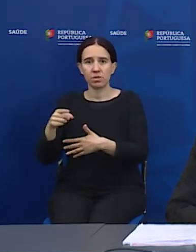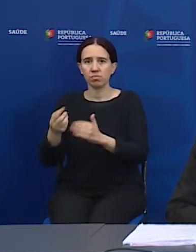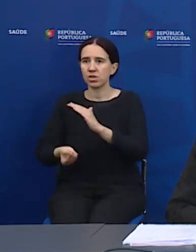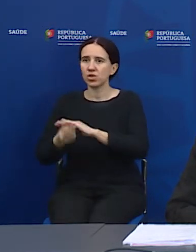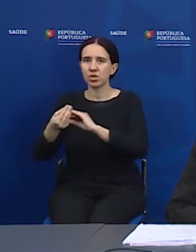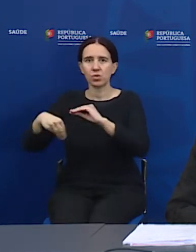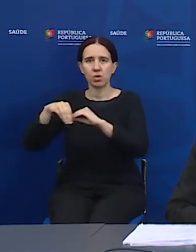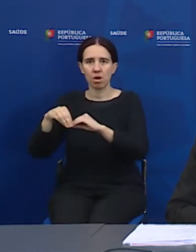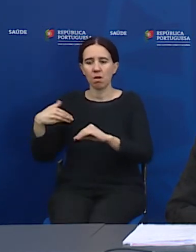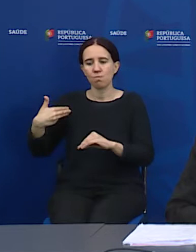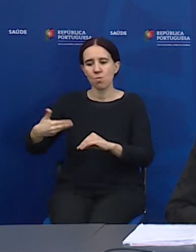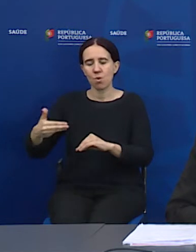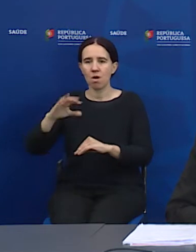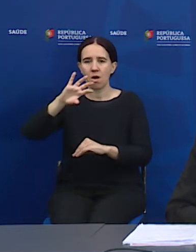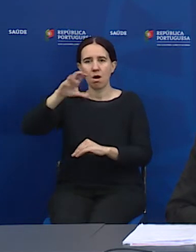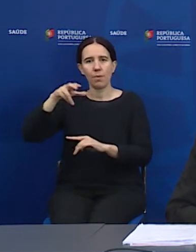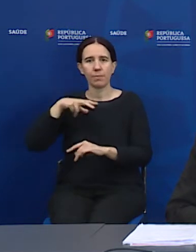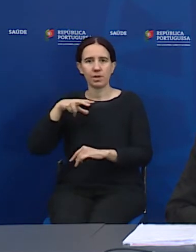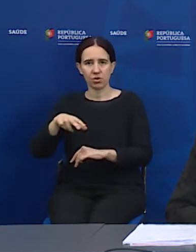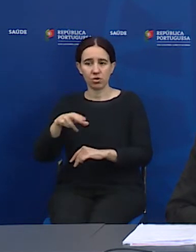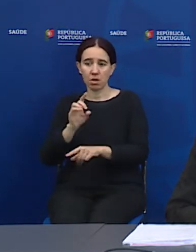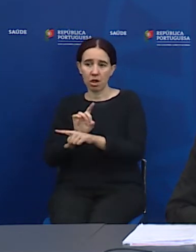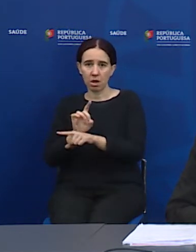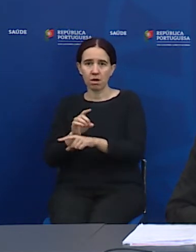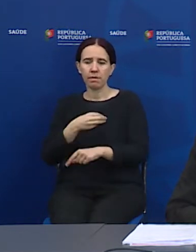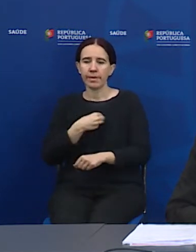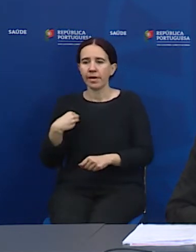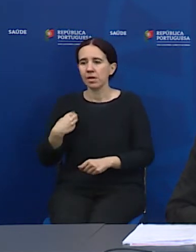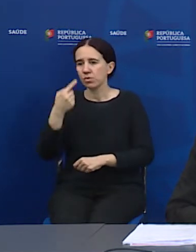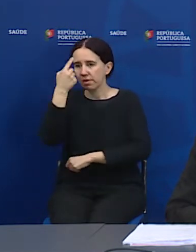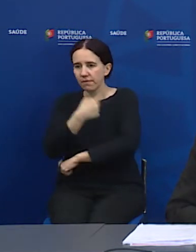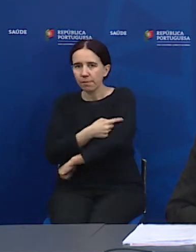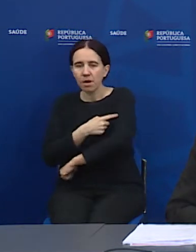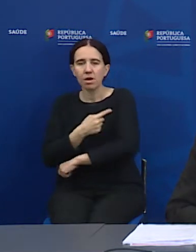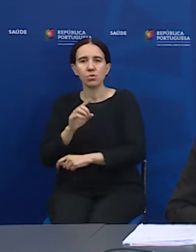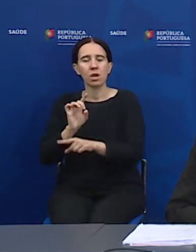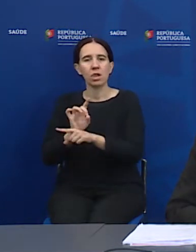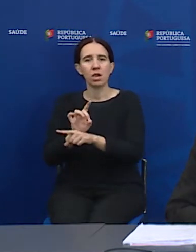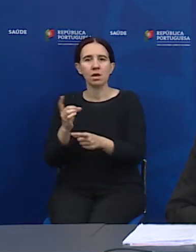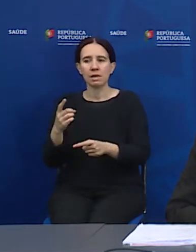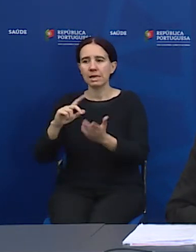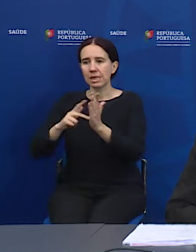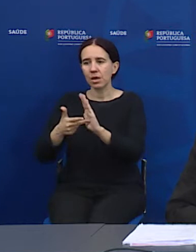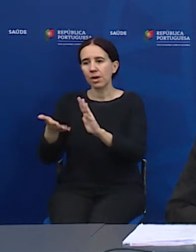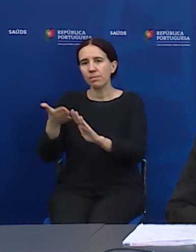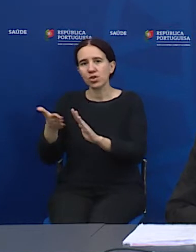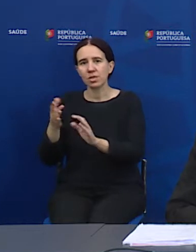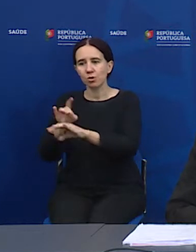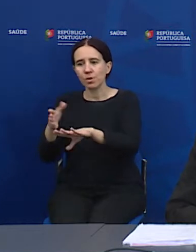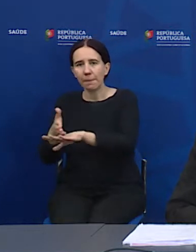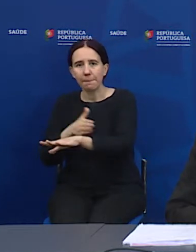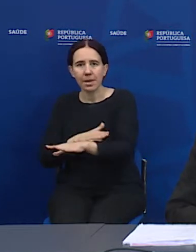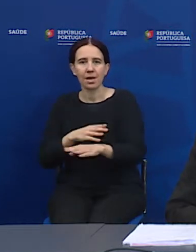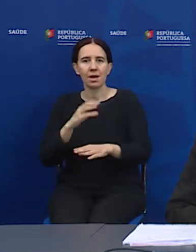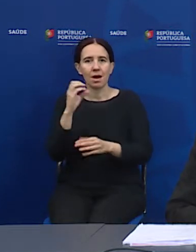excepcional tem prestado ao país estamos a falar de médicos enfermeiros estamos a falar de técnicos em emergência pré-hospitalar